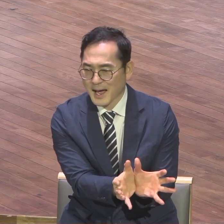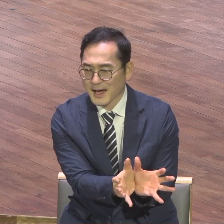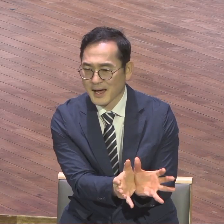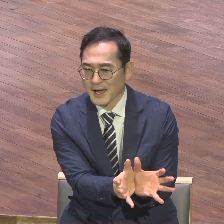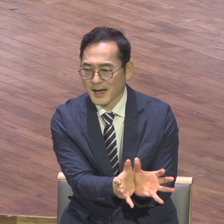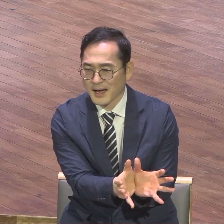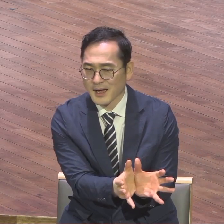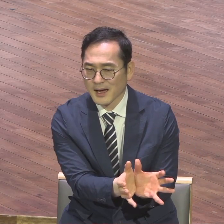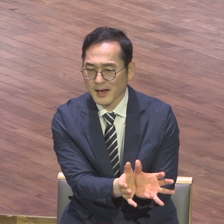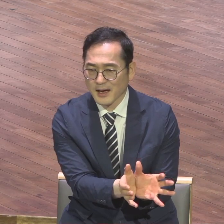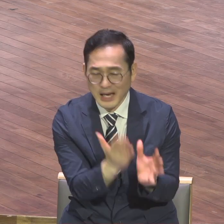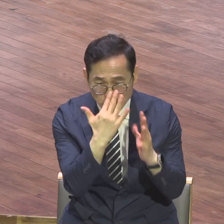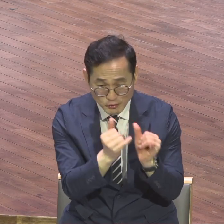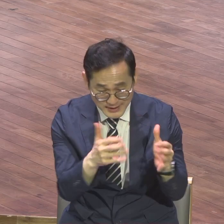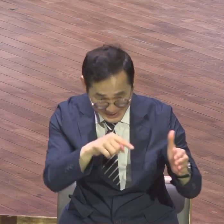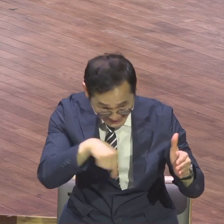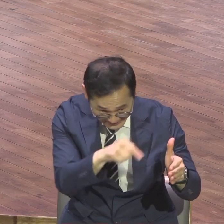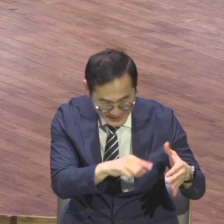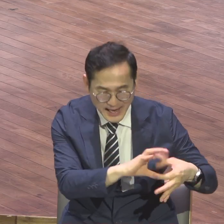유대인이라.